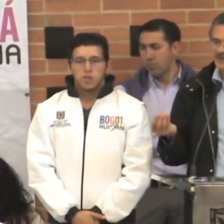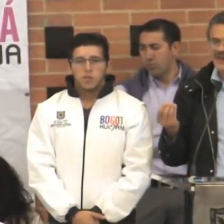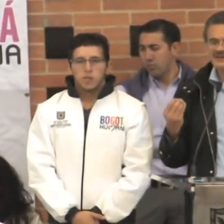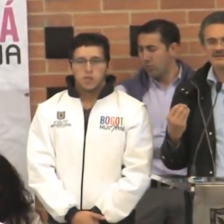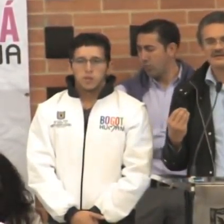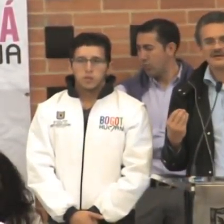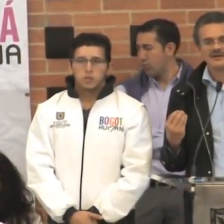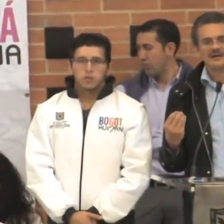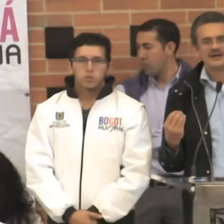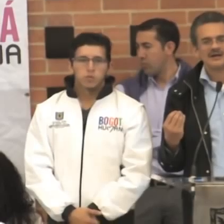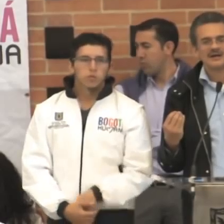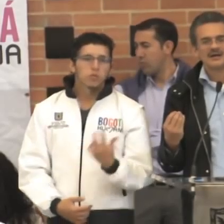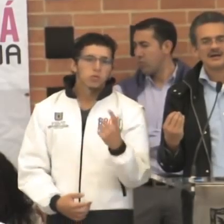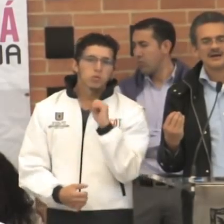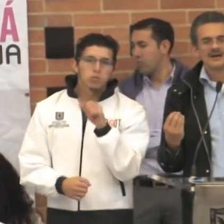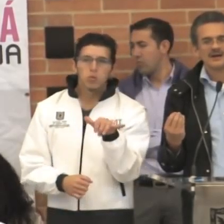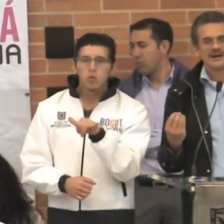Es lo que llaman